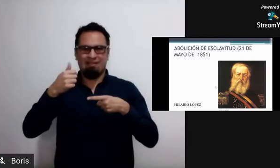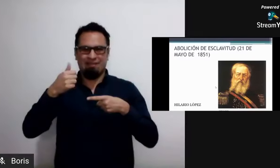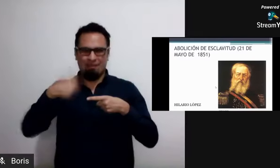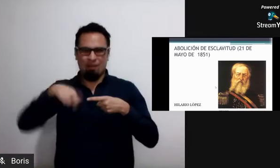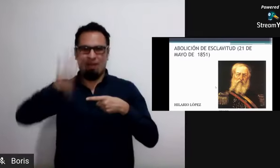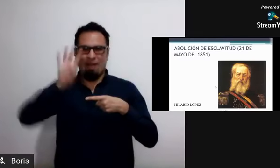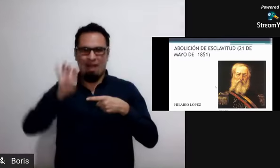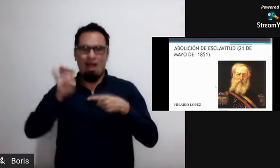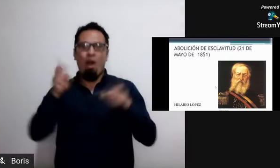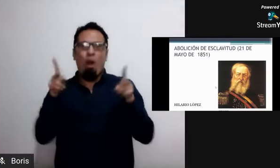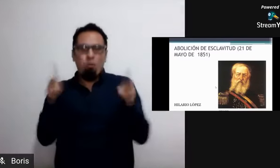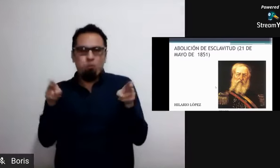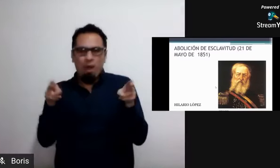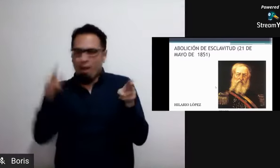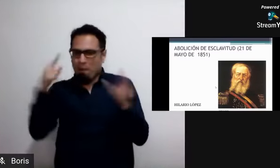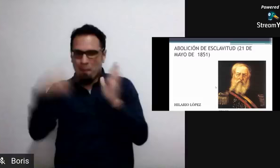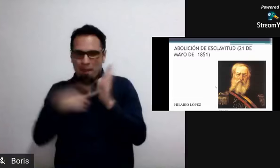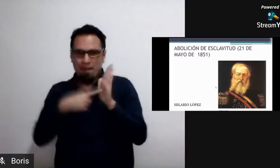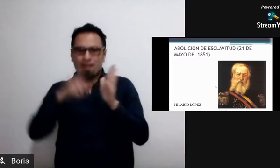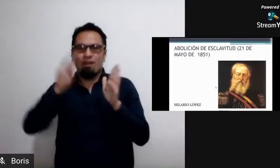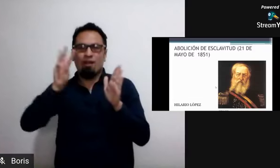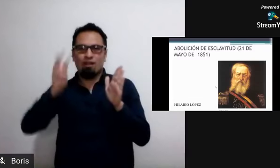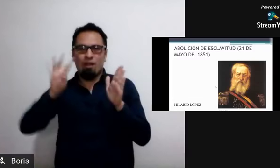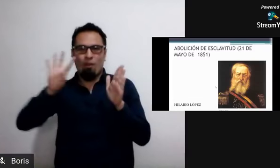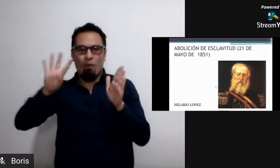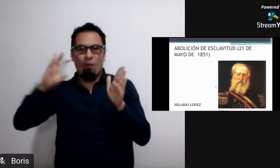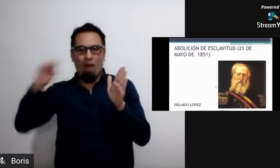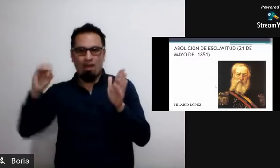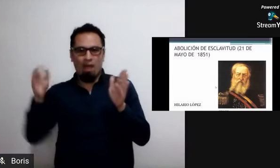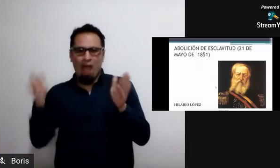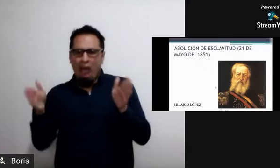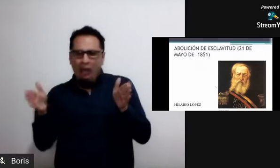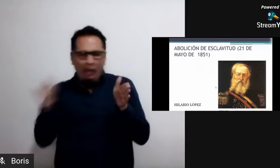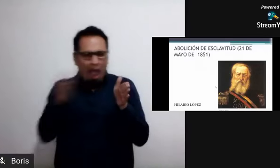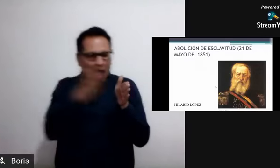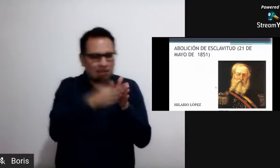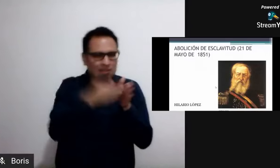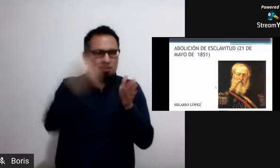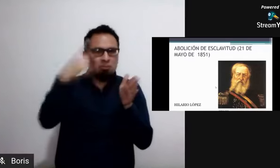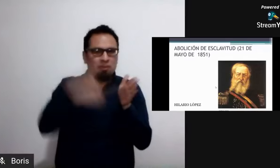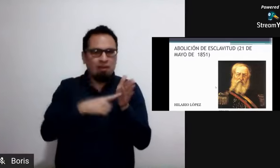guerras civiles que se presentaron en ese periodo de tiempo